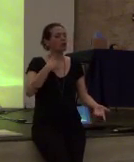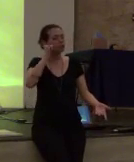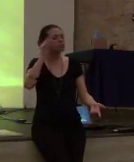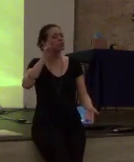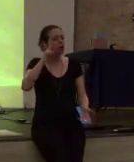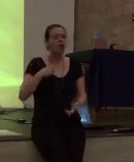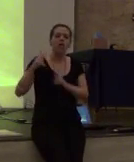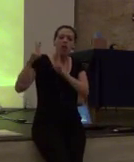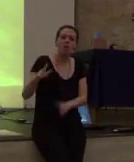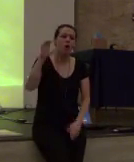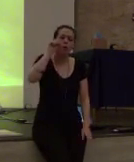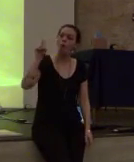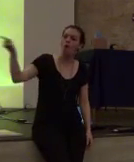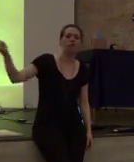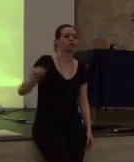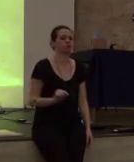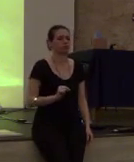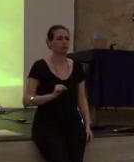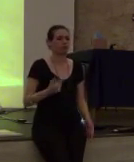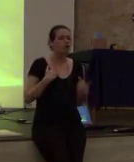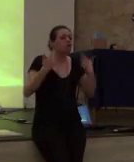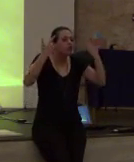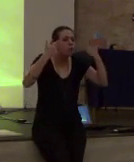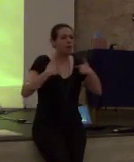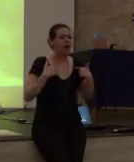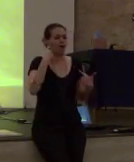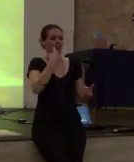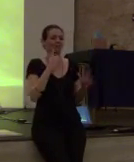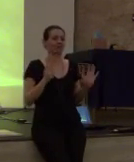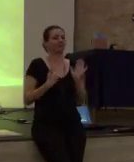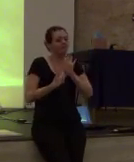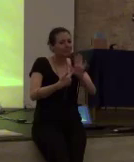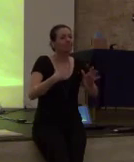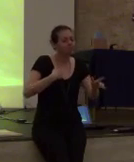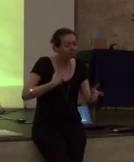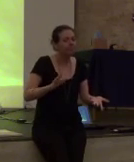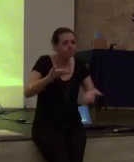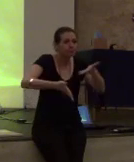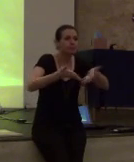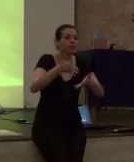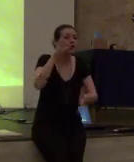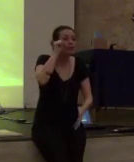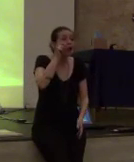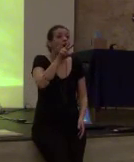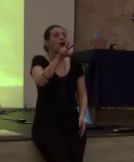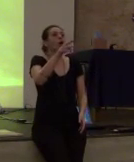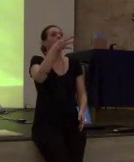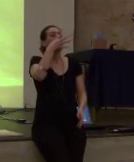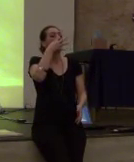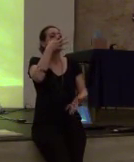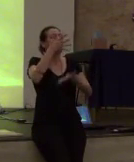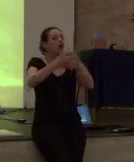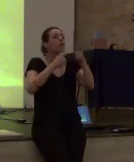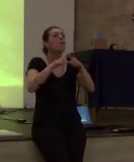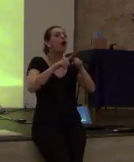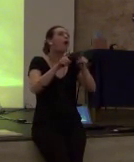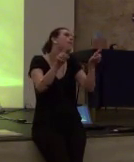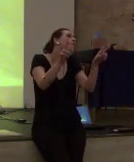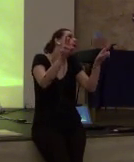principal trabalhando com o surdo nessa contação de histórias é que ele possa ter a fruição e a experiência assim como um ouvinte, né? Que ele possa